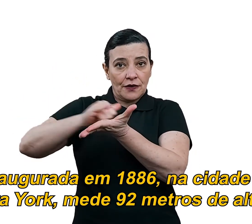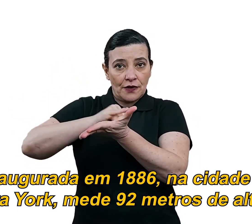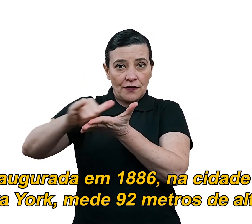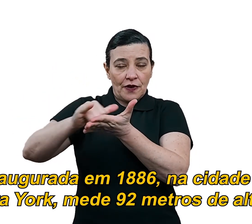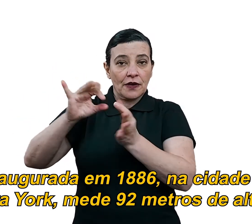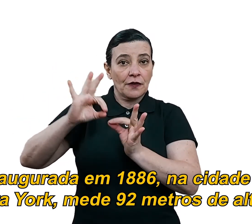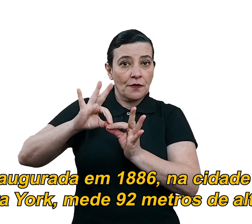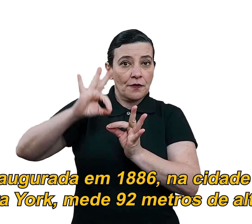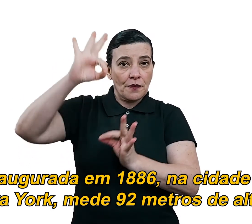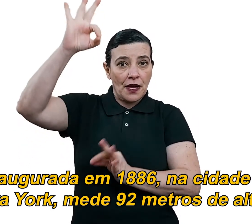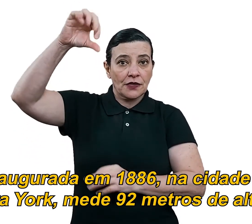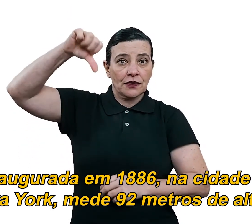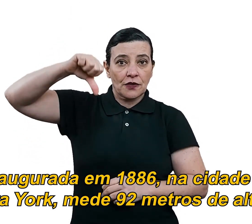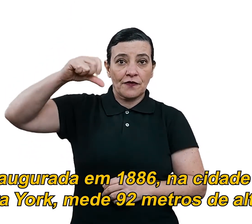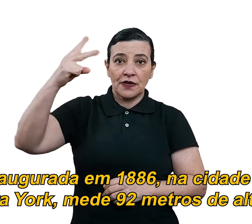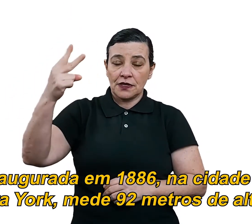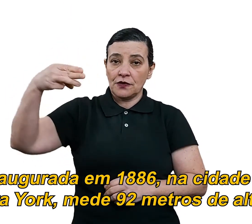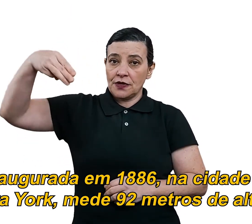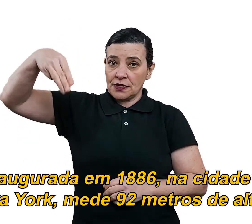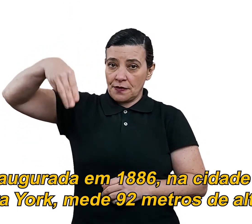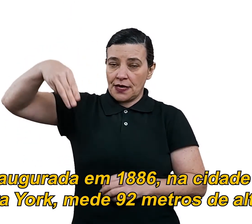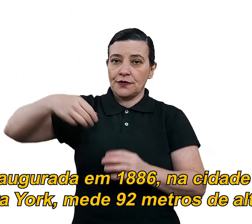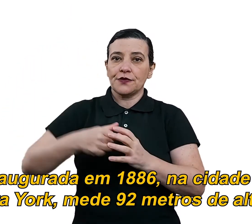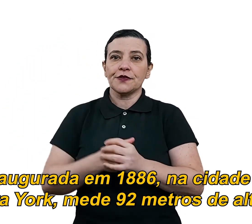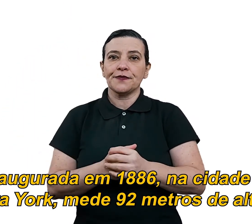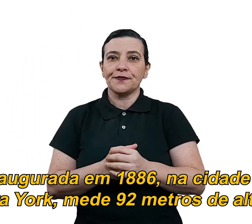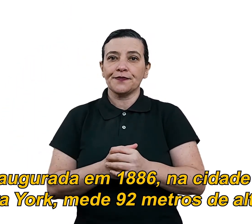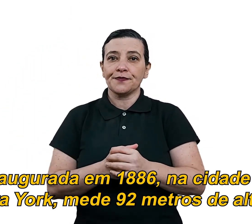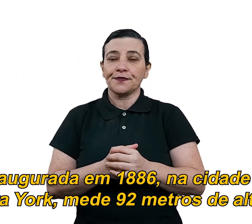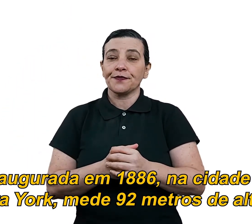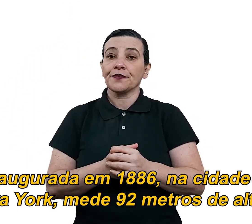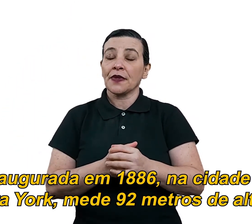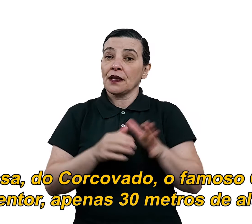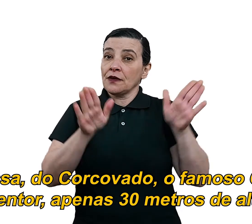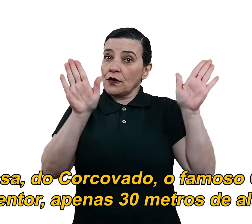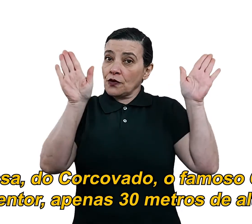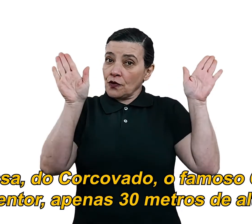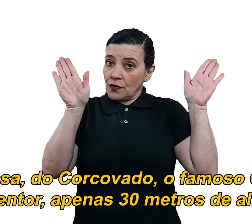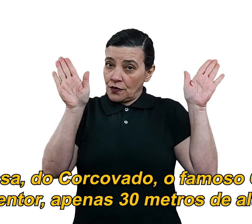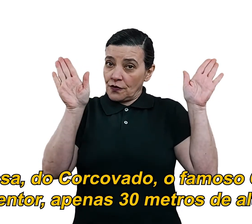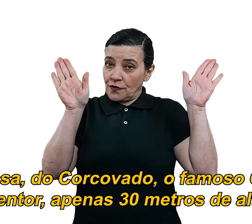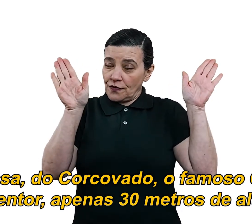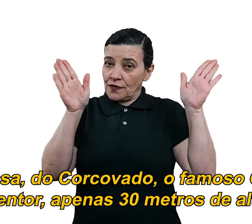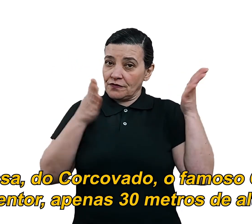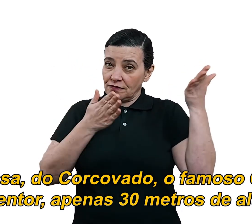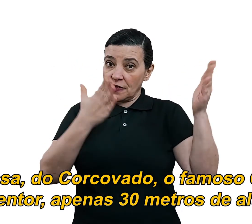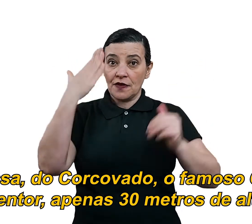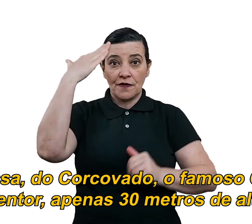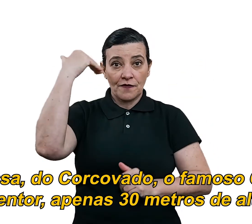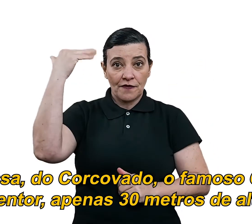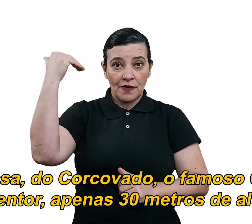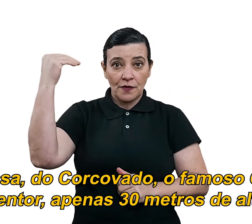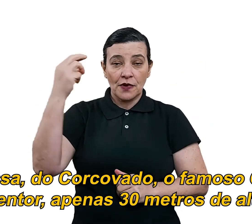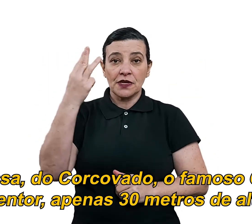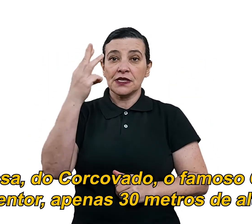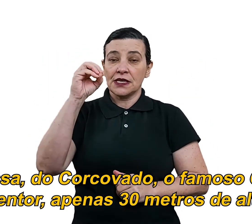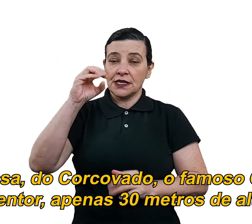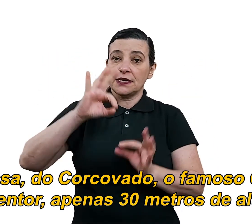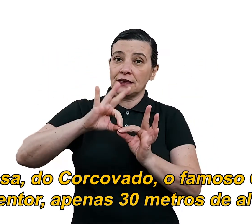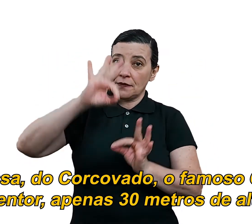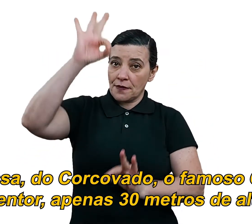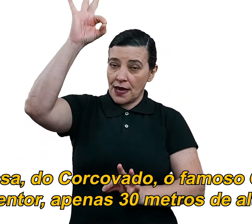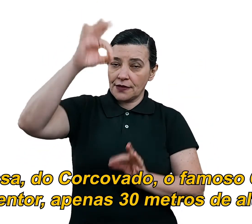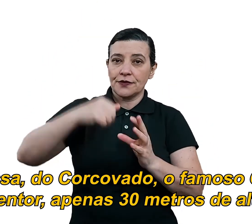na cidade de Nova York, mede 92 metros de altura. A nossa do Corcovado, o famoso Cristo